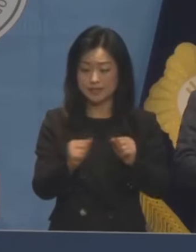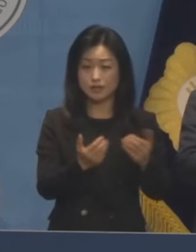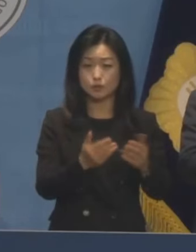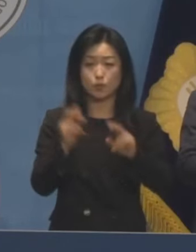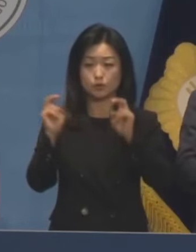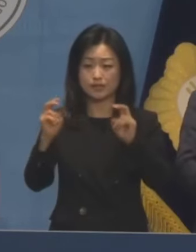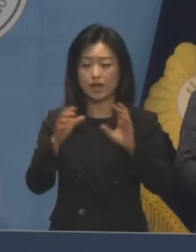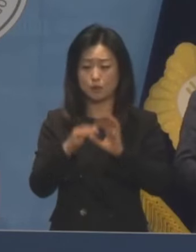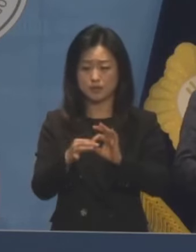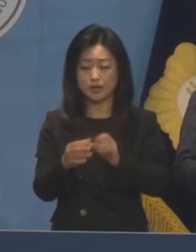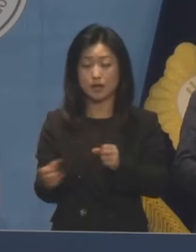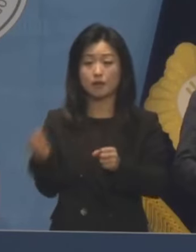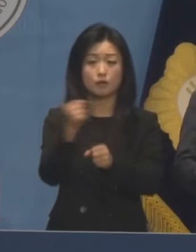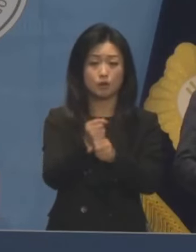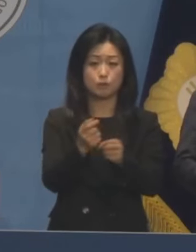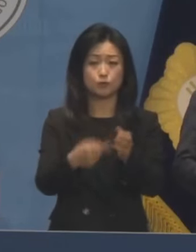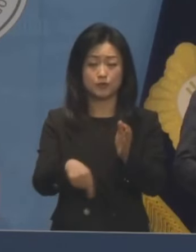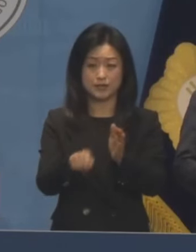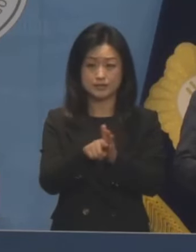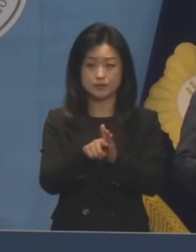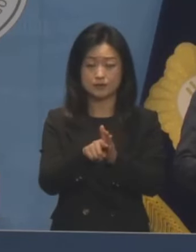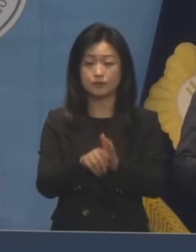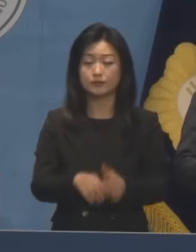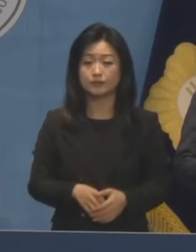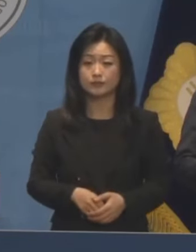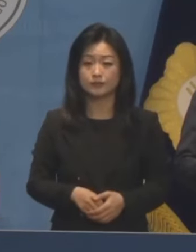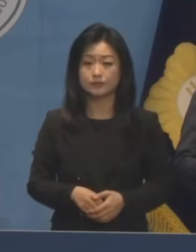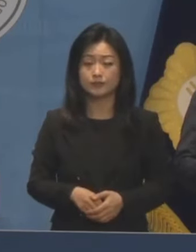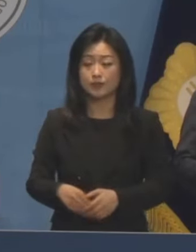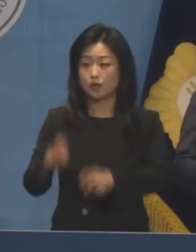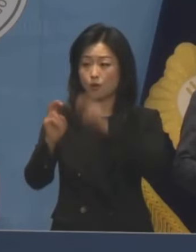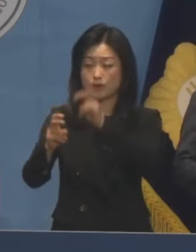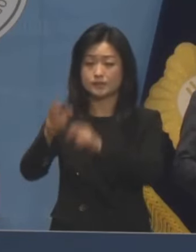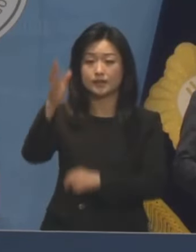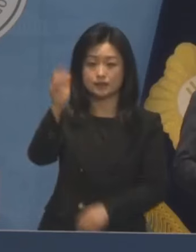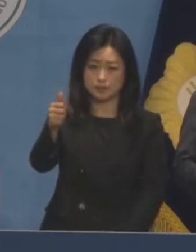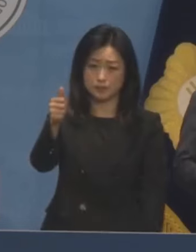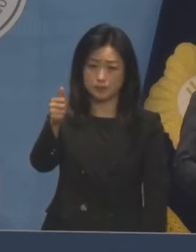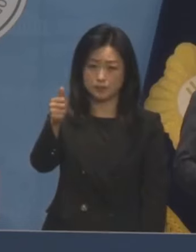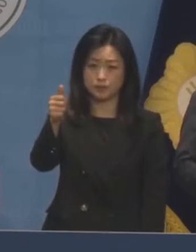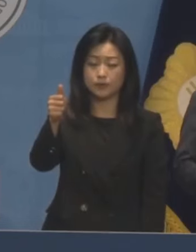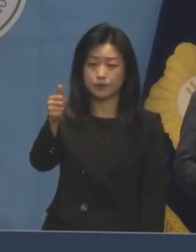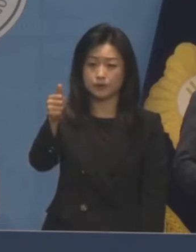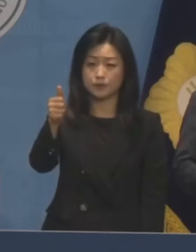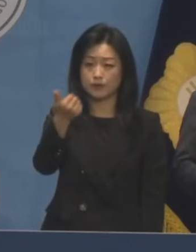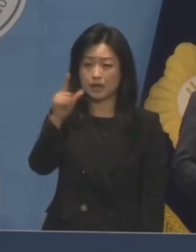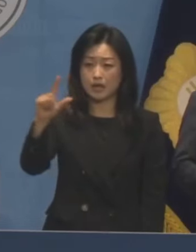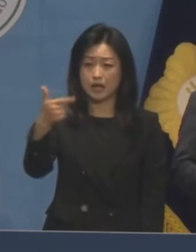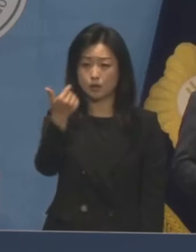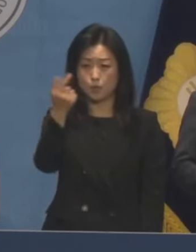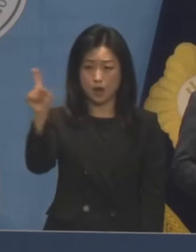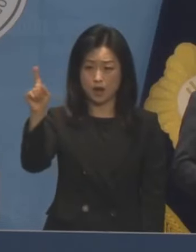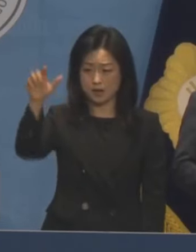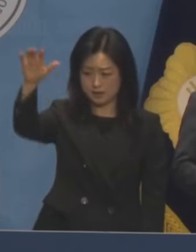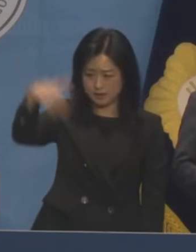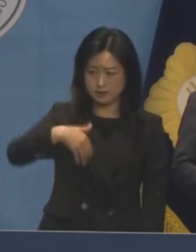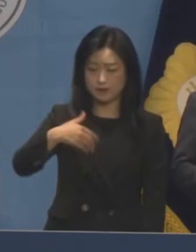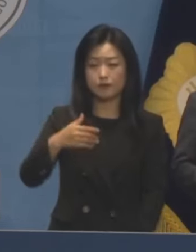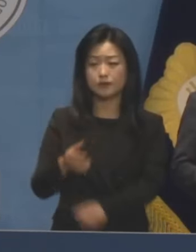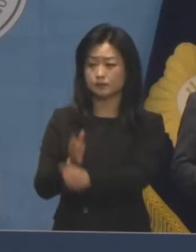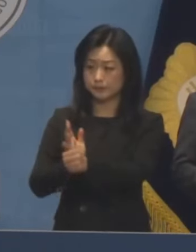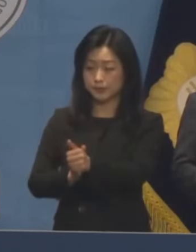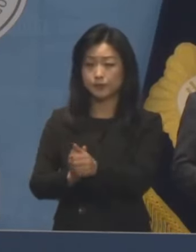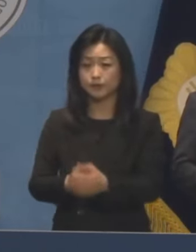회복을 위해 진짜 주인이고 진짜 사장 님 한화 경영진이 직접